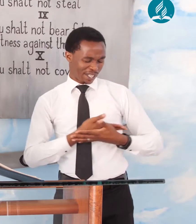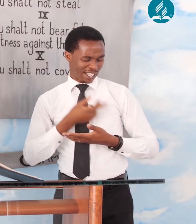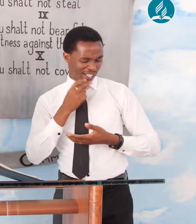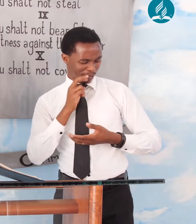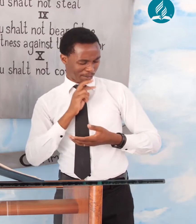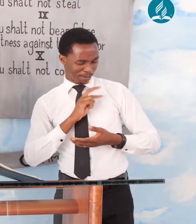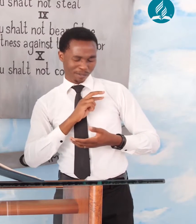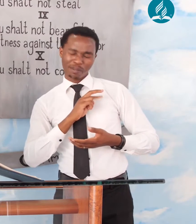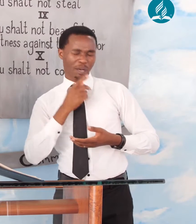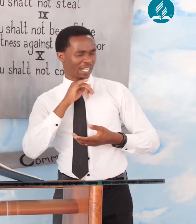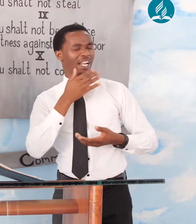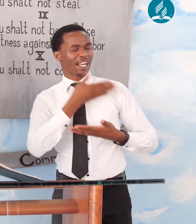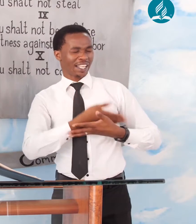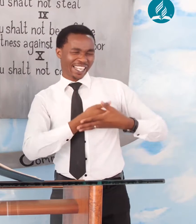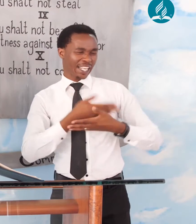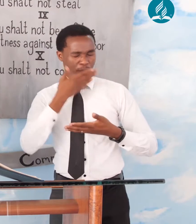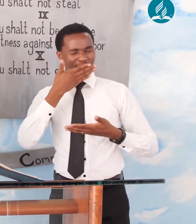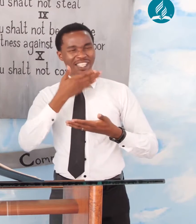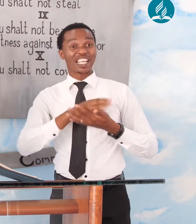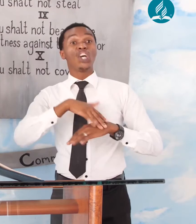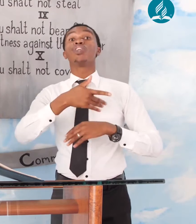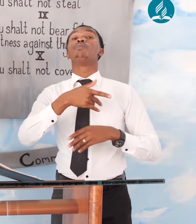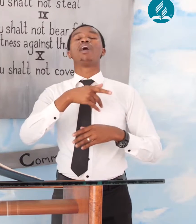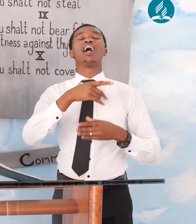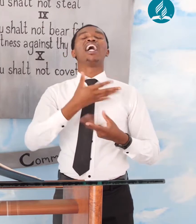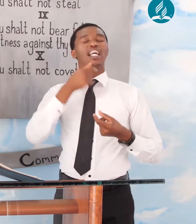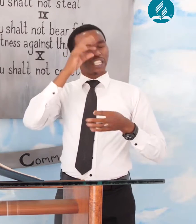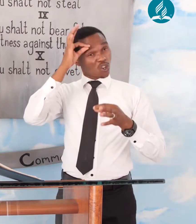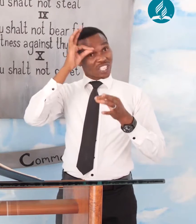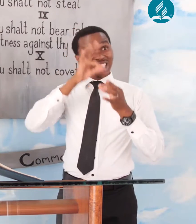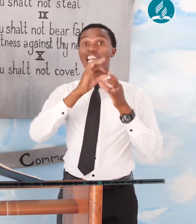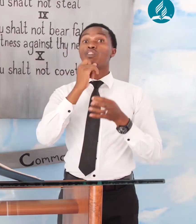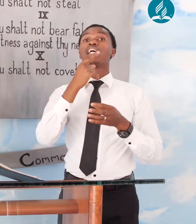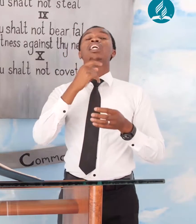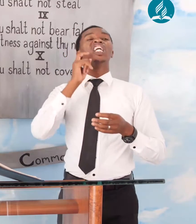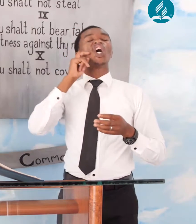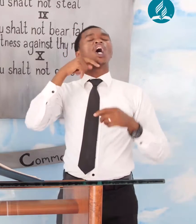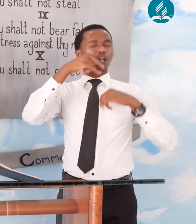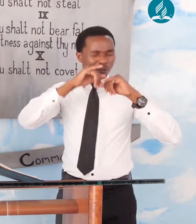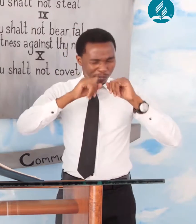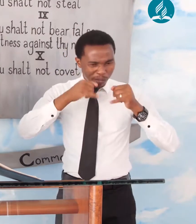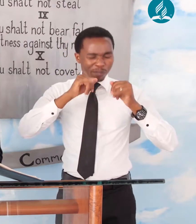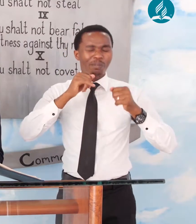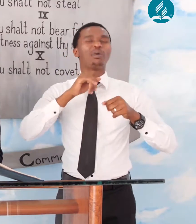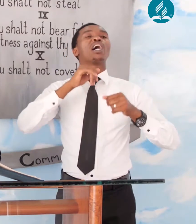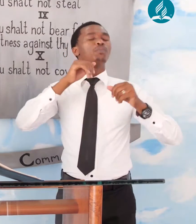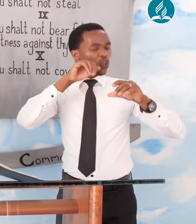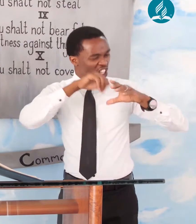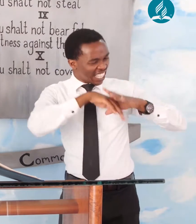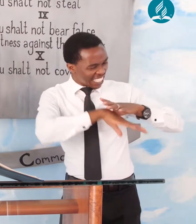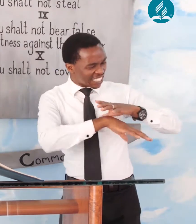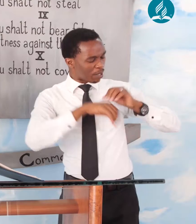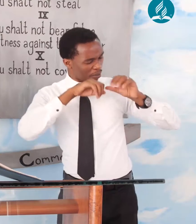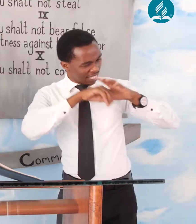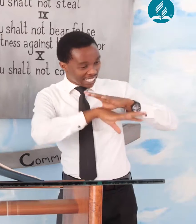hanyuma kubwo kwizera aravuga ati ngiye kumuhisha ikizaba aramuhisha ngira ngo